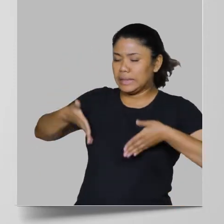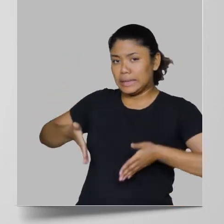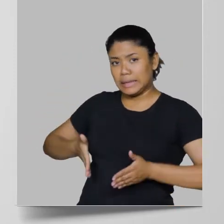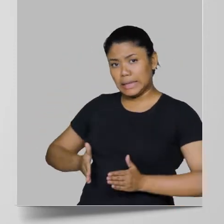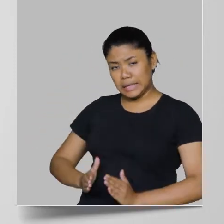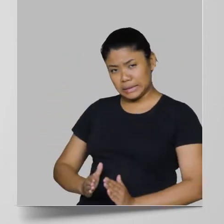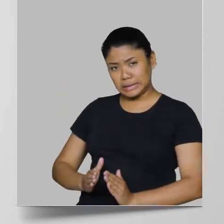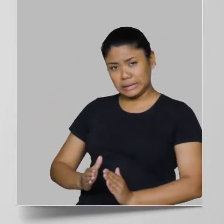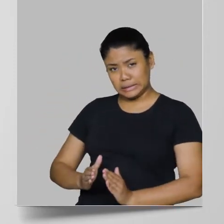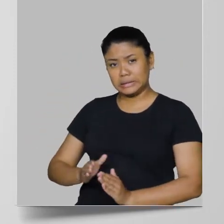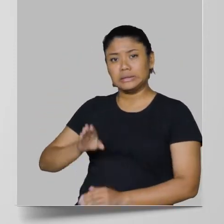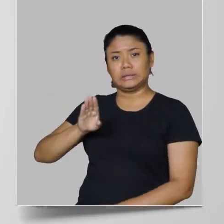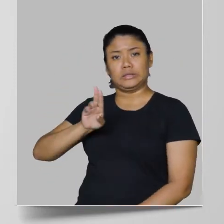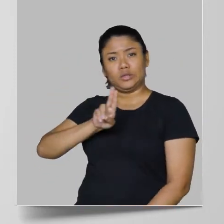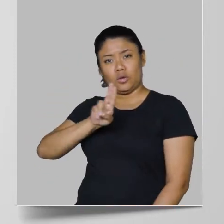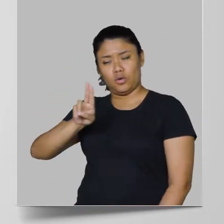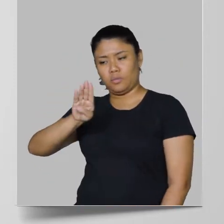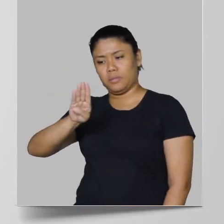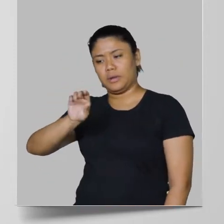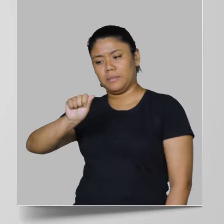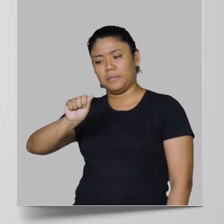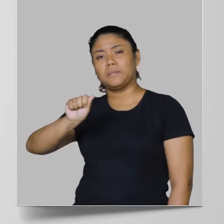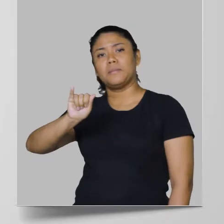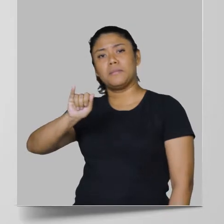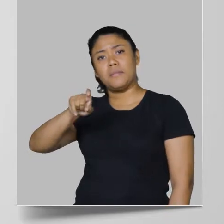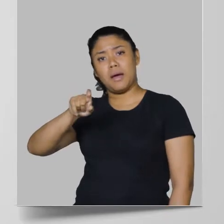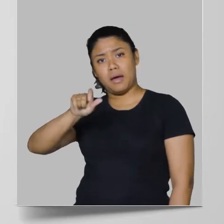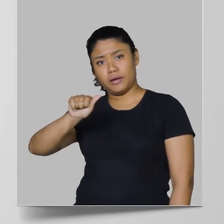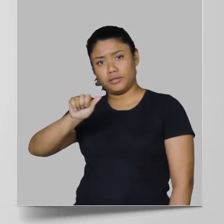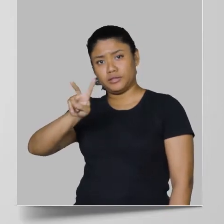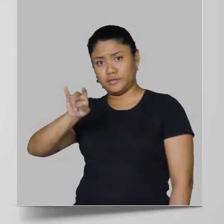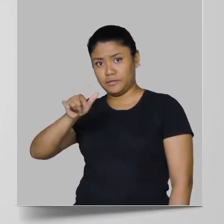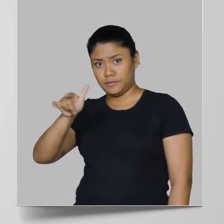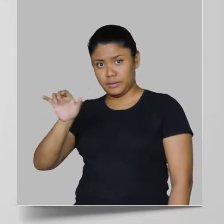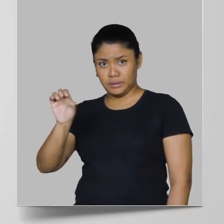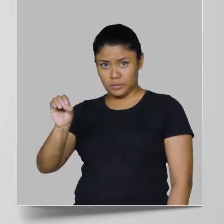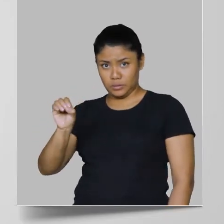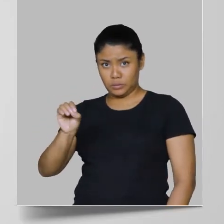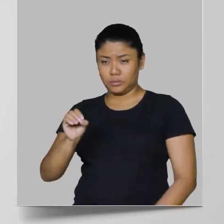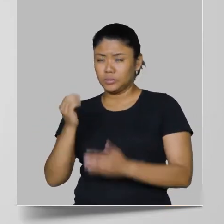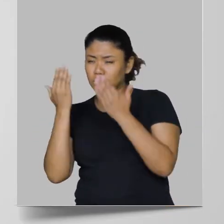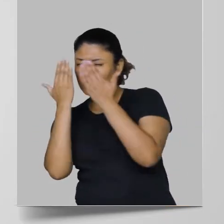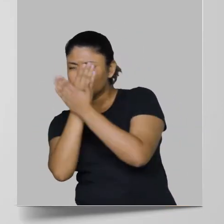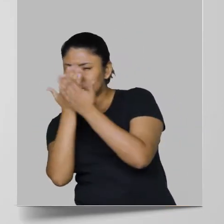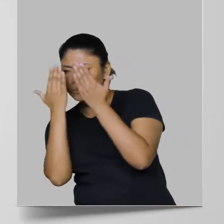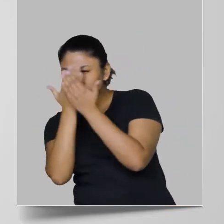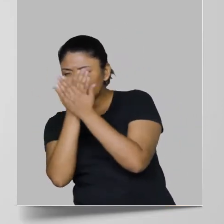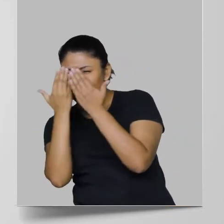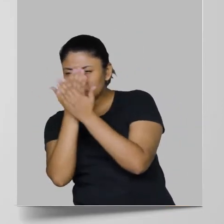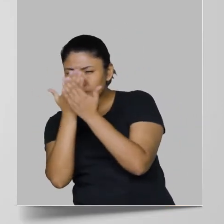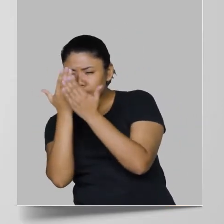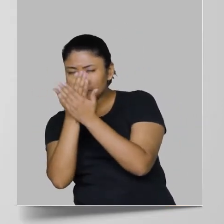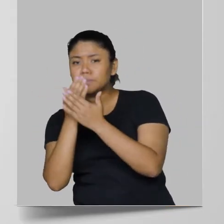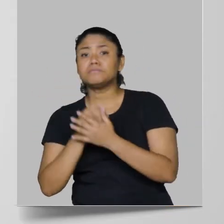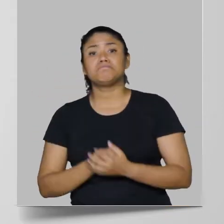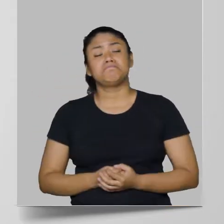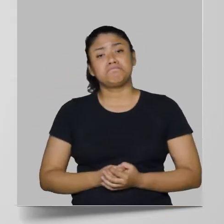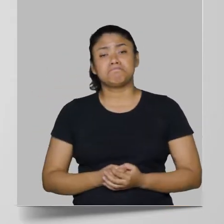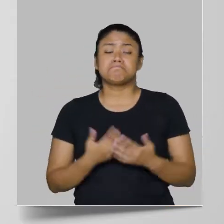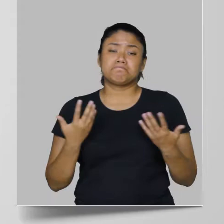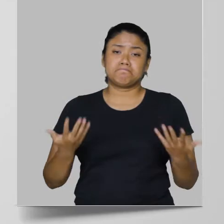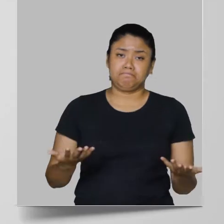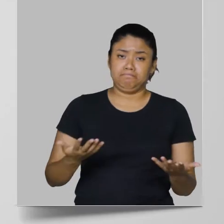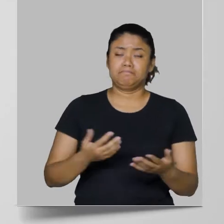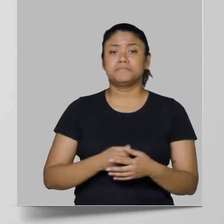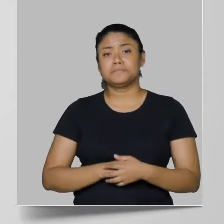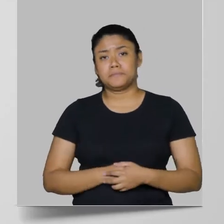visão. E eu posso dizer que a deficiência, ela se mostra